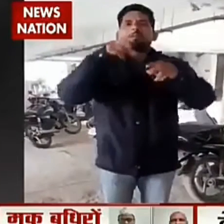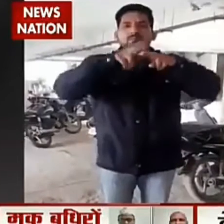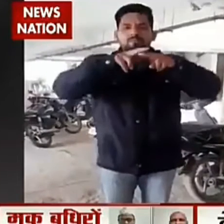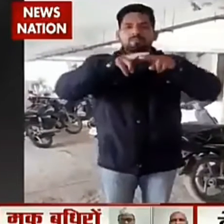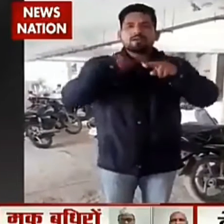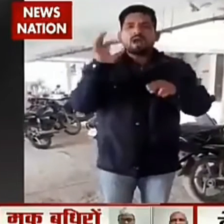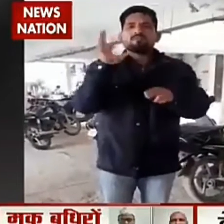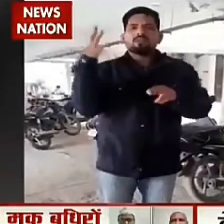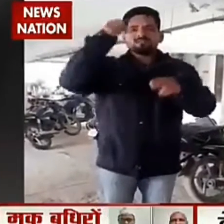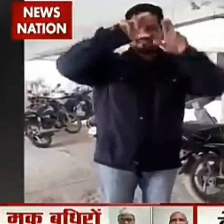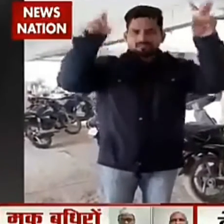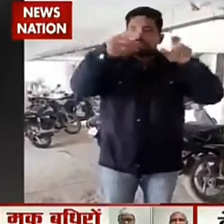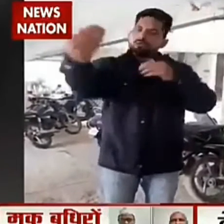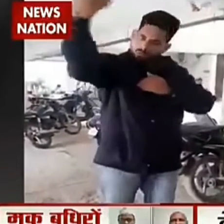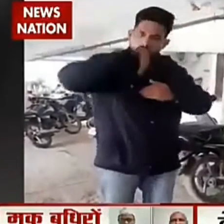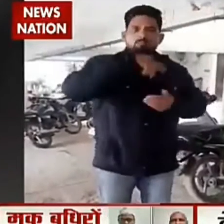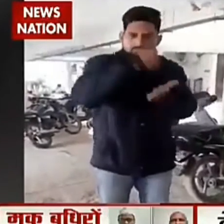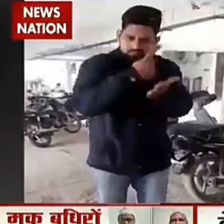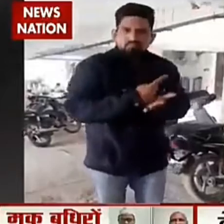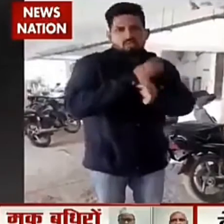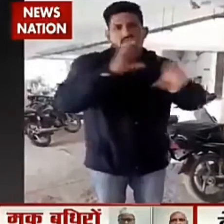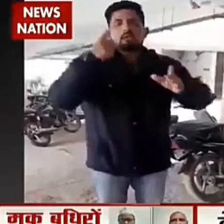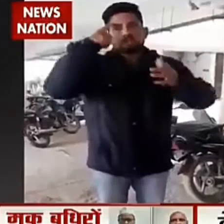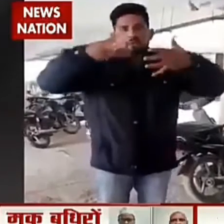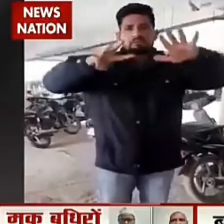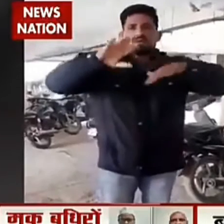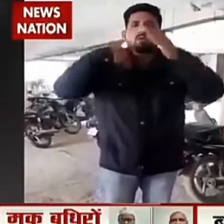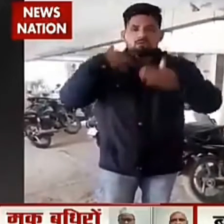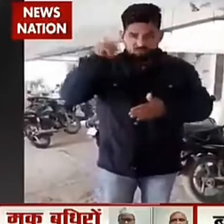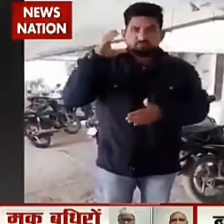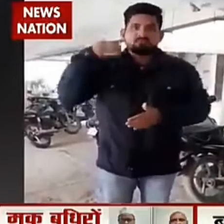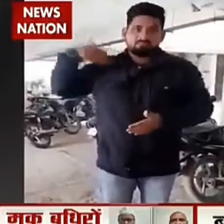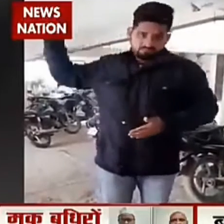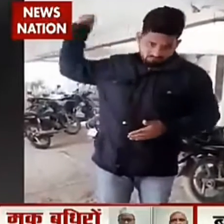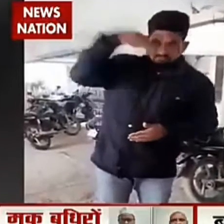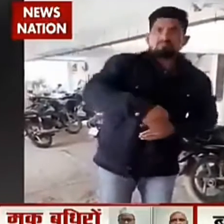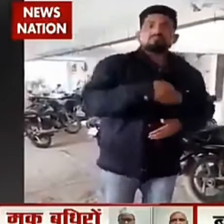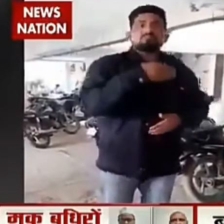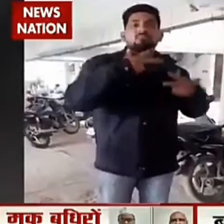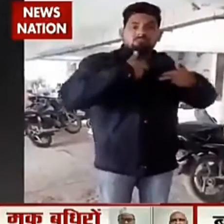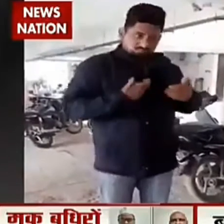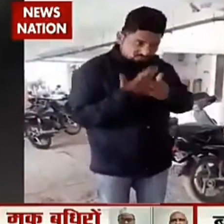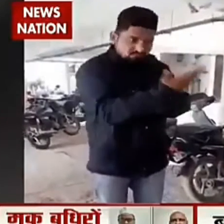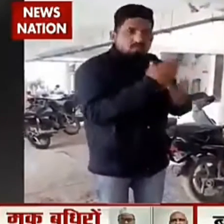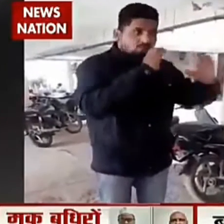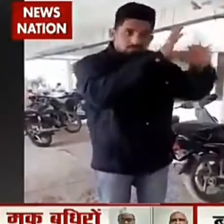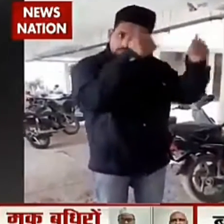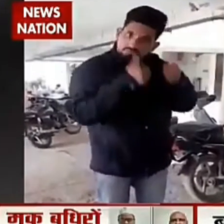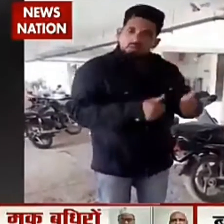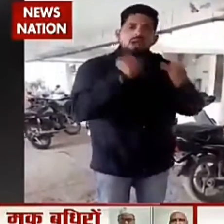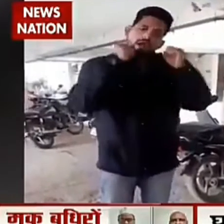है मूक बधिरों से, उनको बता रहा है कि दरअसल में करना क्या है, होगा क्या अगर वो धर्मांतरण करते हैं। तो अपील यहां पर कर रहा है कि आप